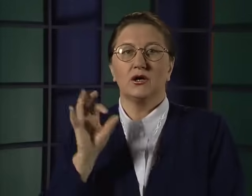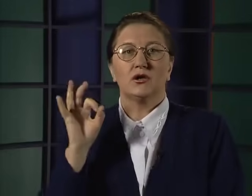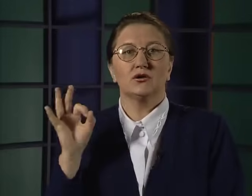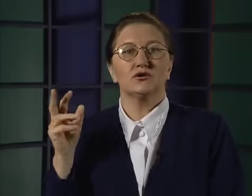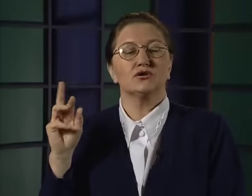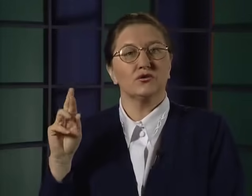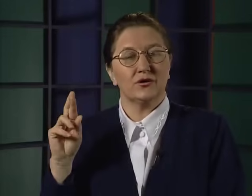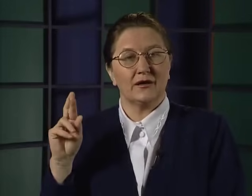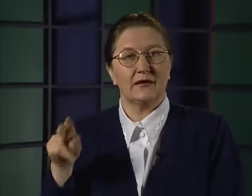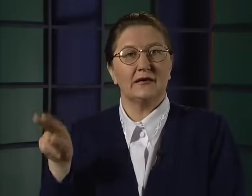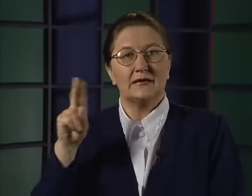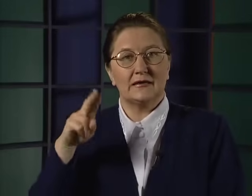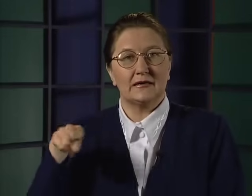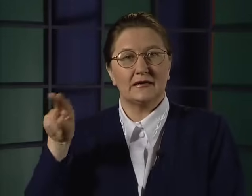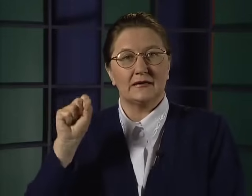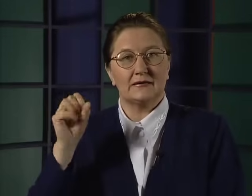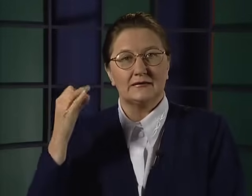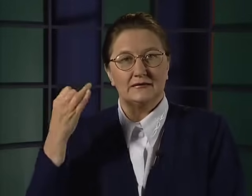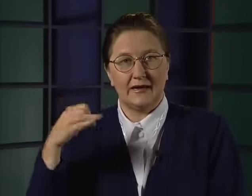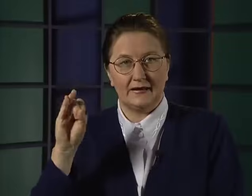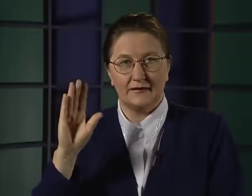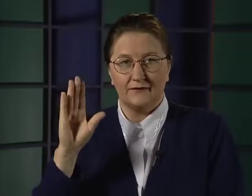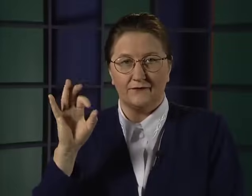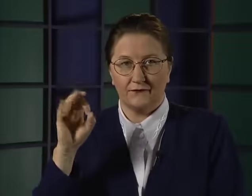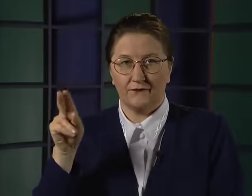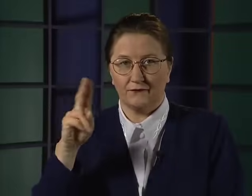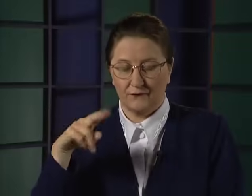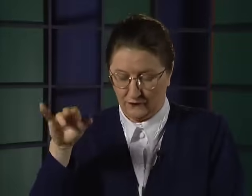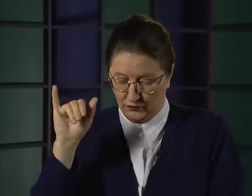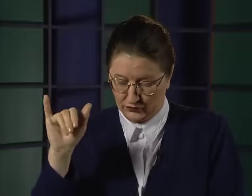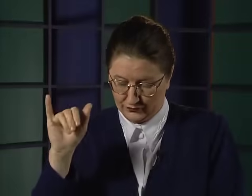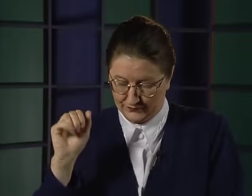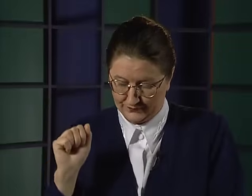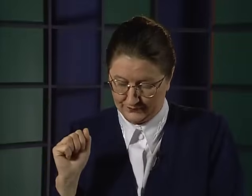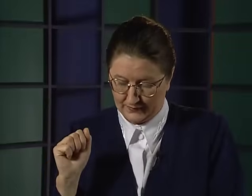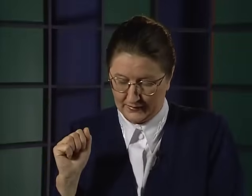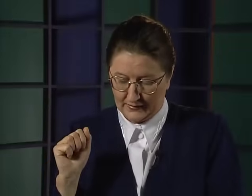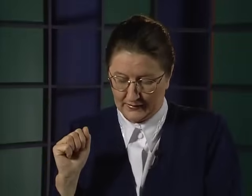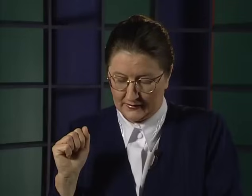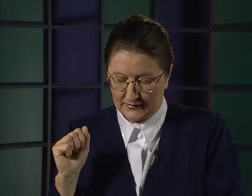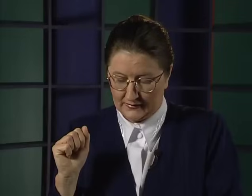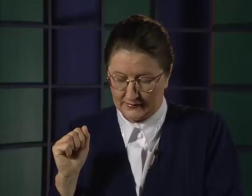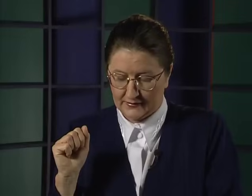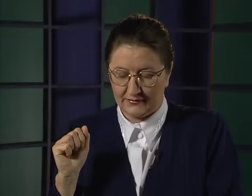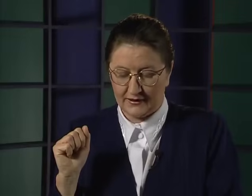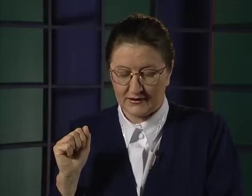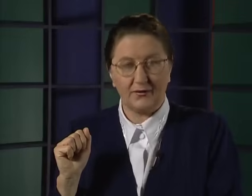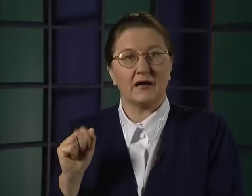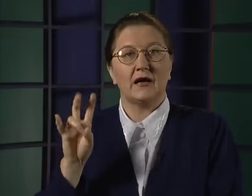Зоя. Дай воду. На дворе собака.